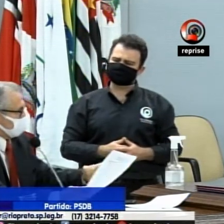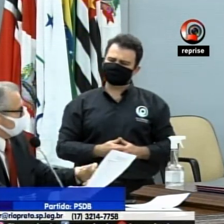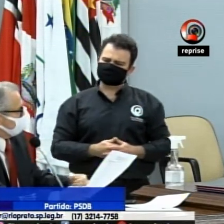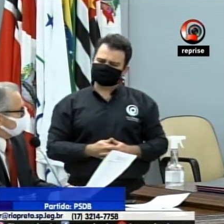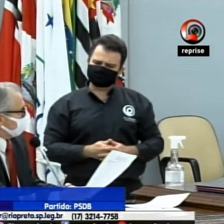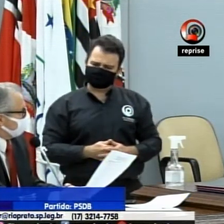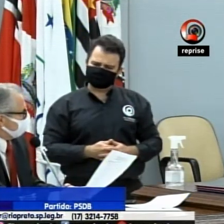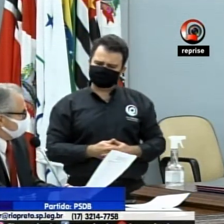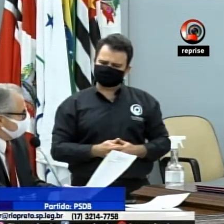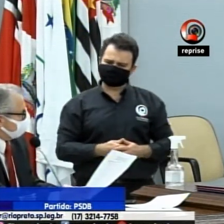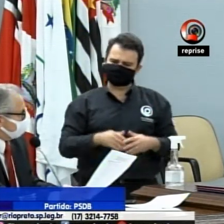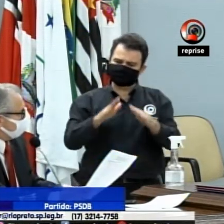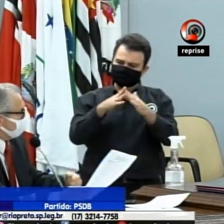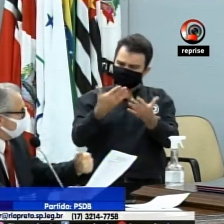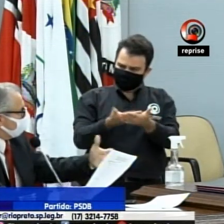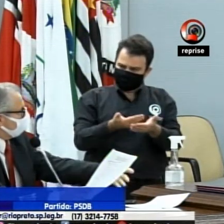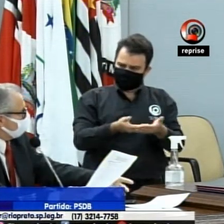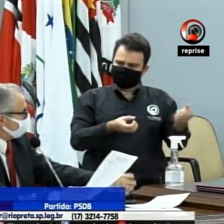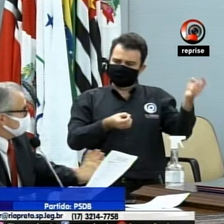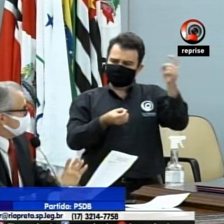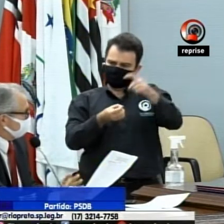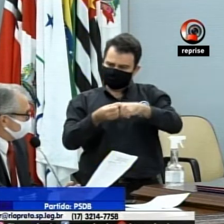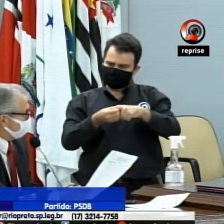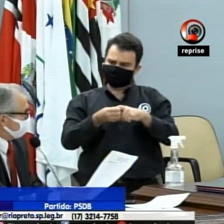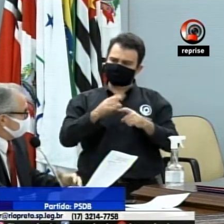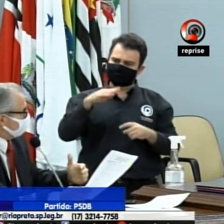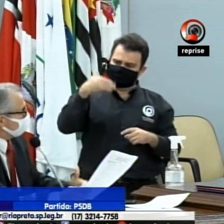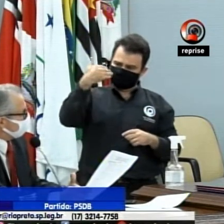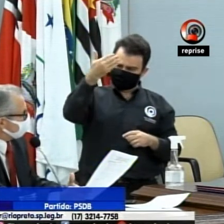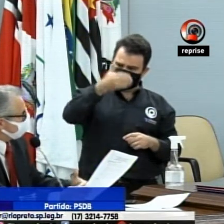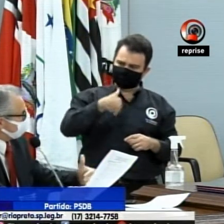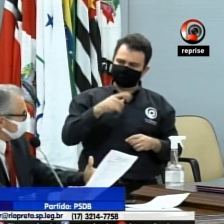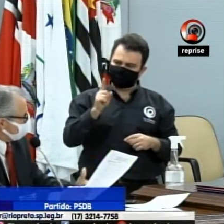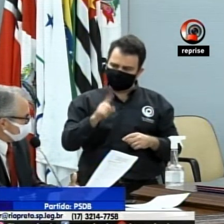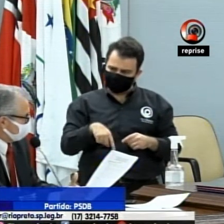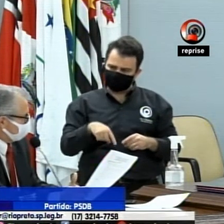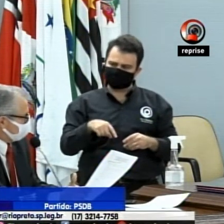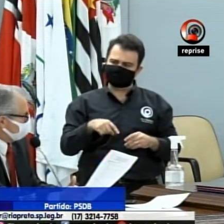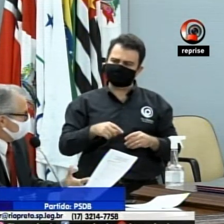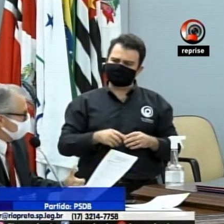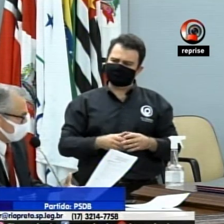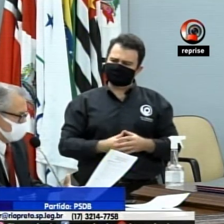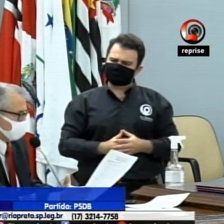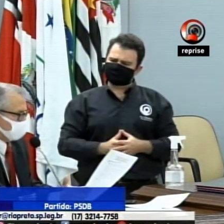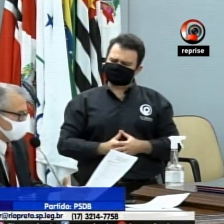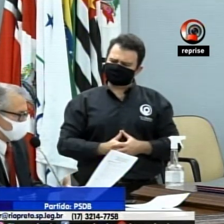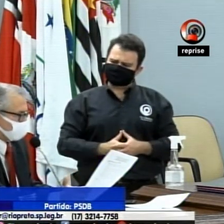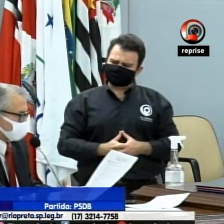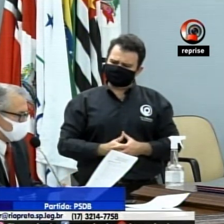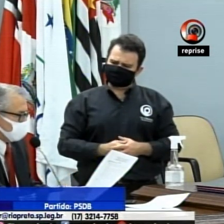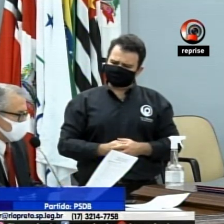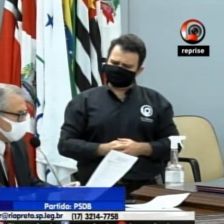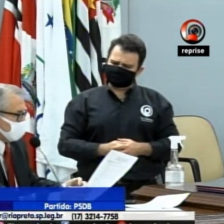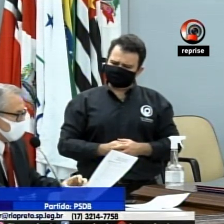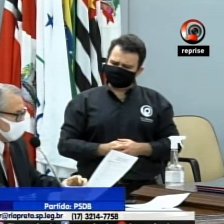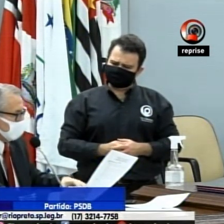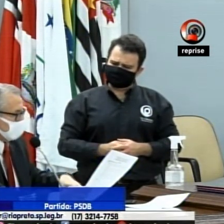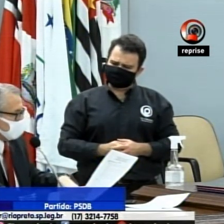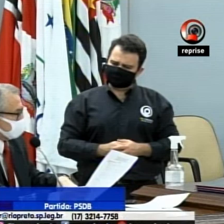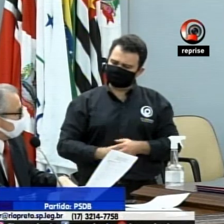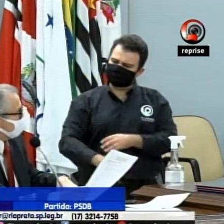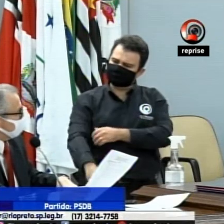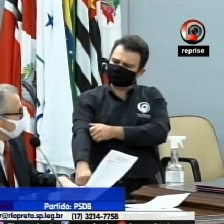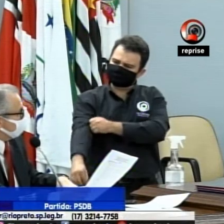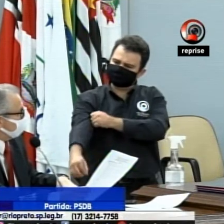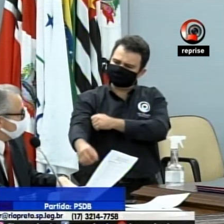deu a entender que é cuidado para evitar mortes, para evitar ações. Primeiro, esse